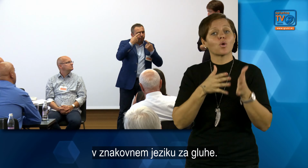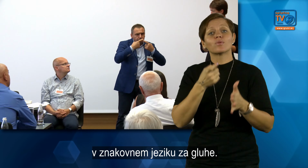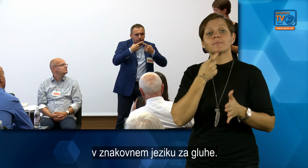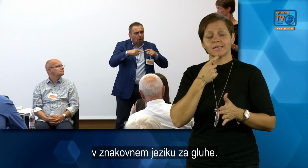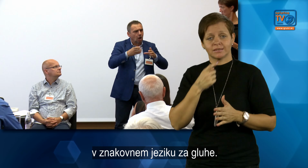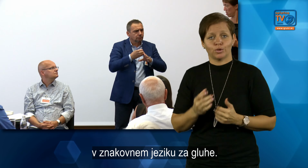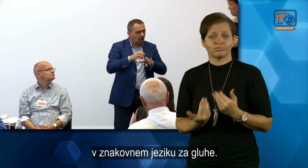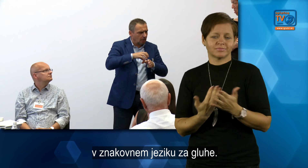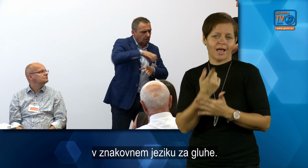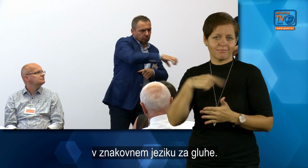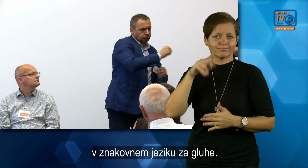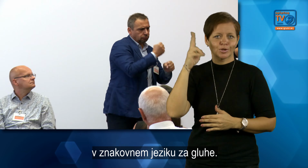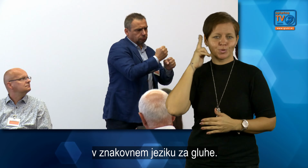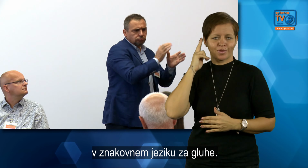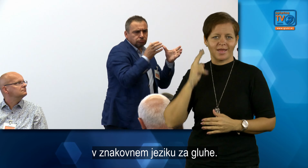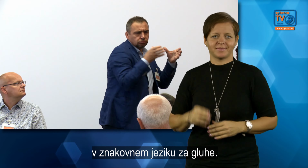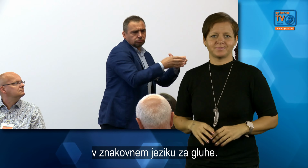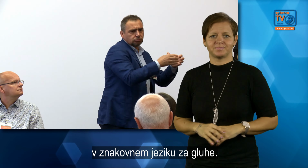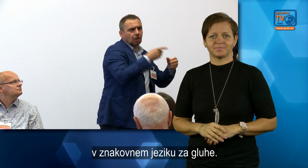gluhe.